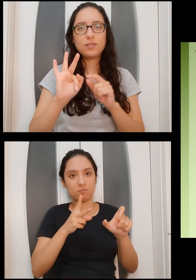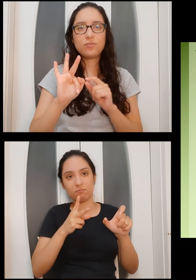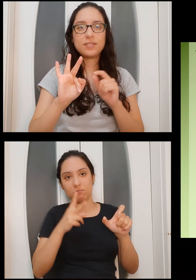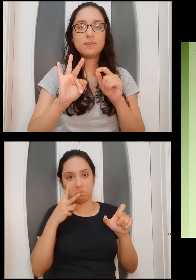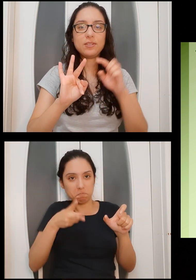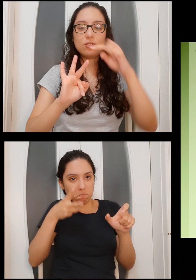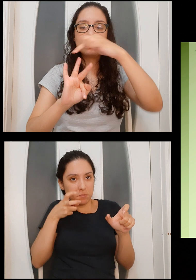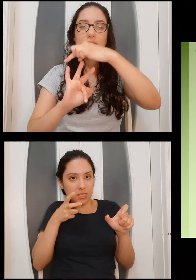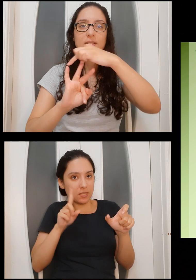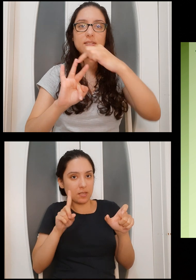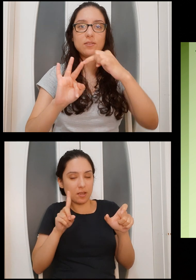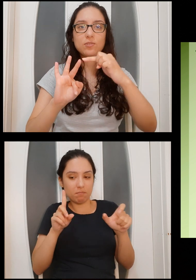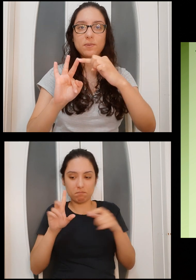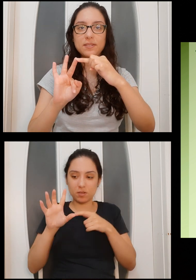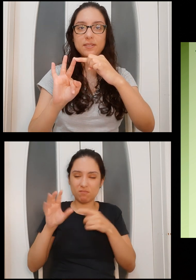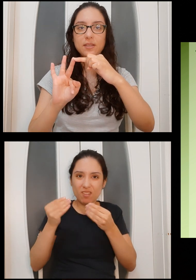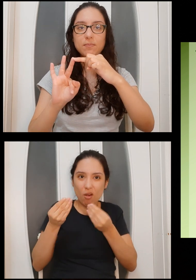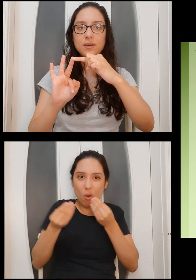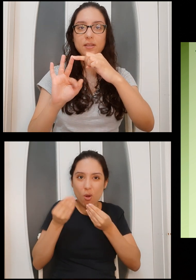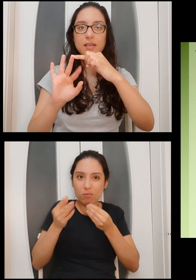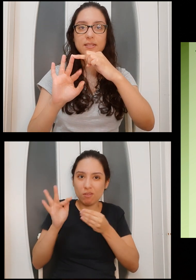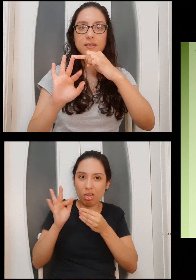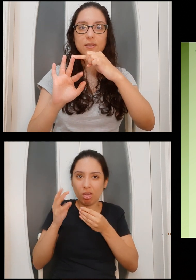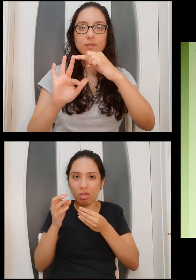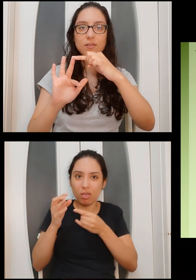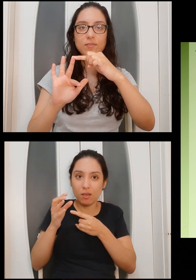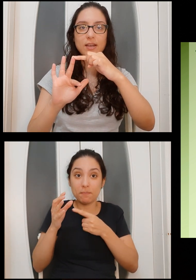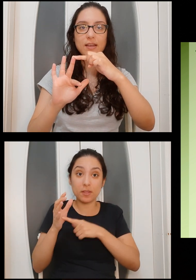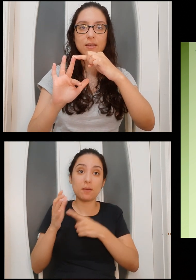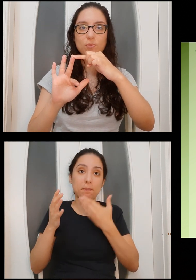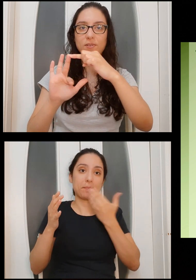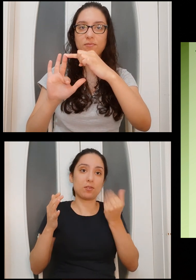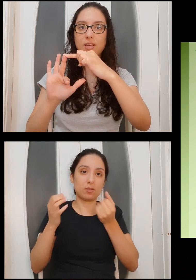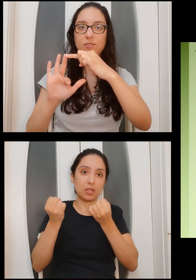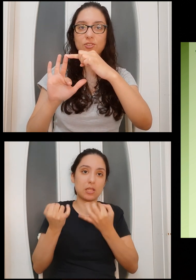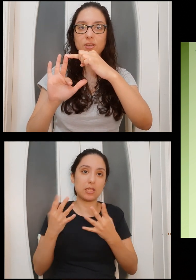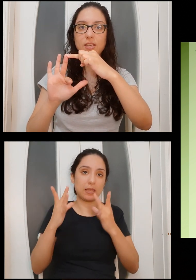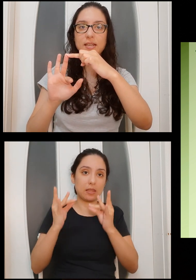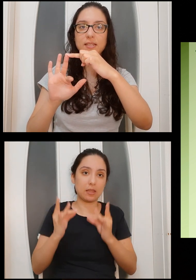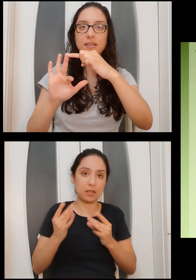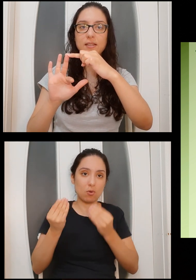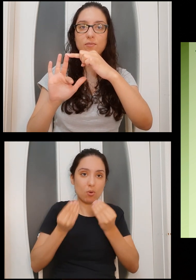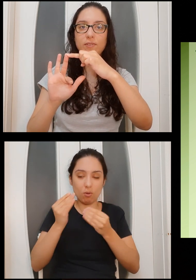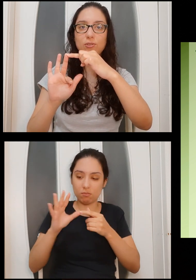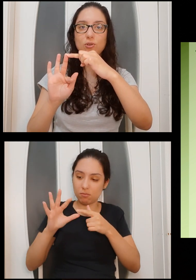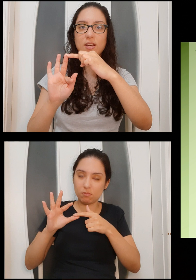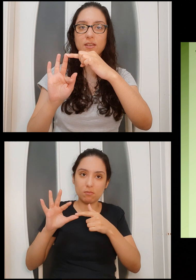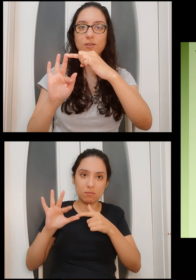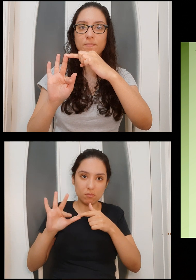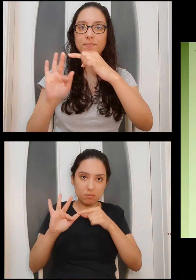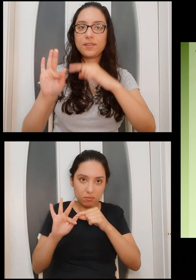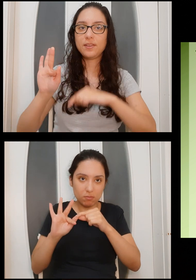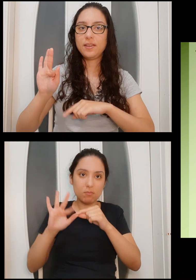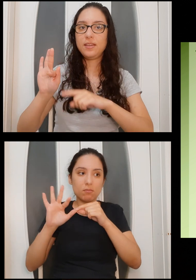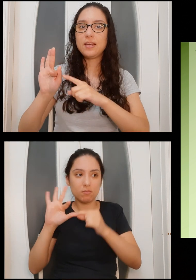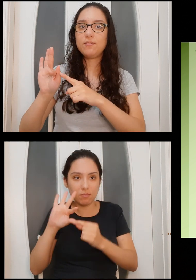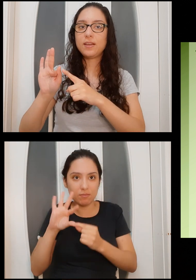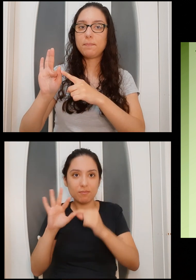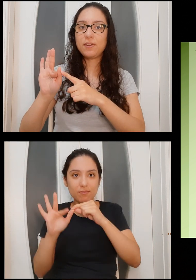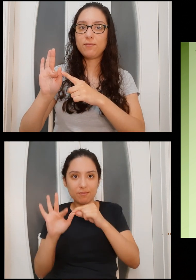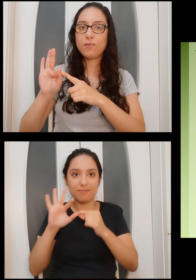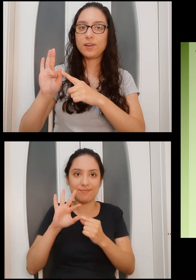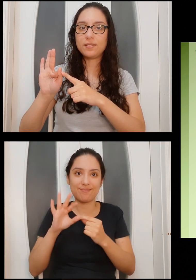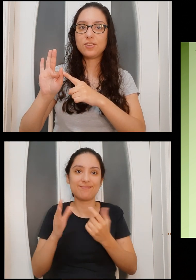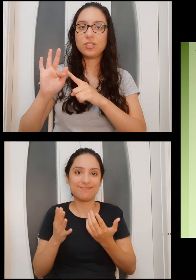meio dificinho de fazer, mas ó, 3 dedos pra cima, esse dedo aqui fica reto pra frente e esse dedão vai tocar aqui, ó. E ele